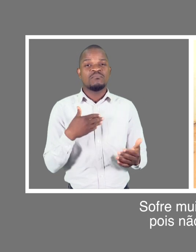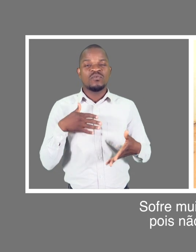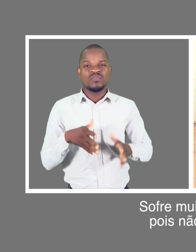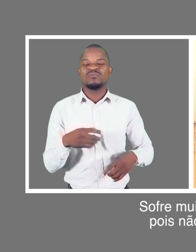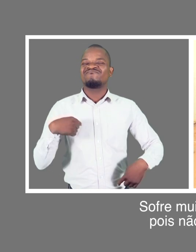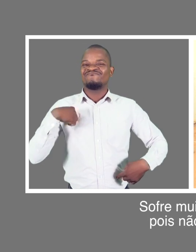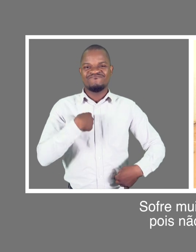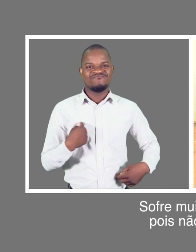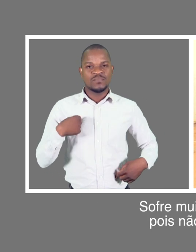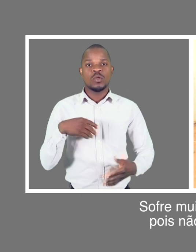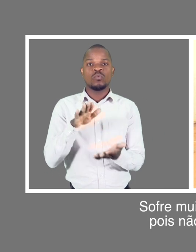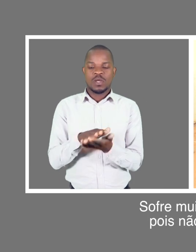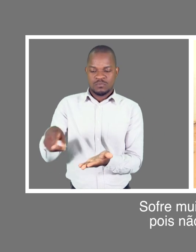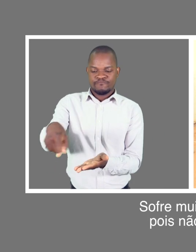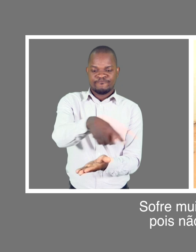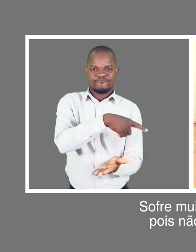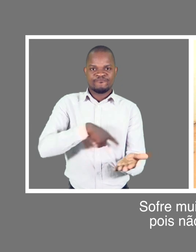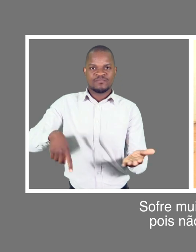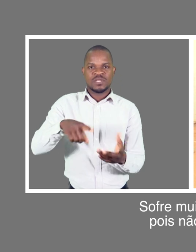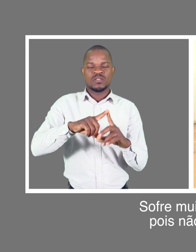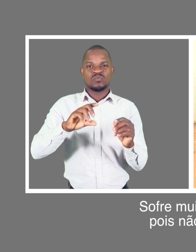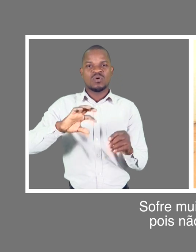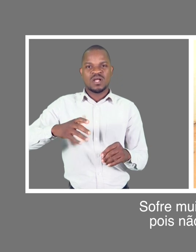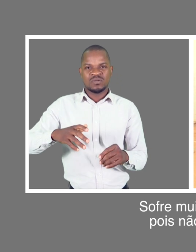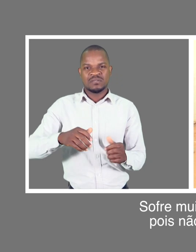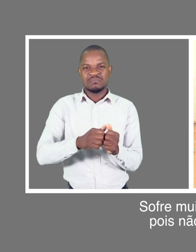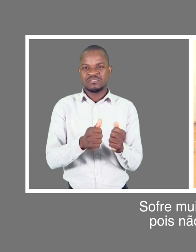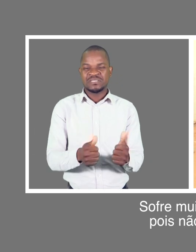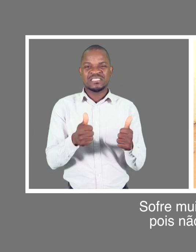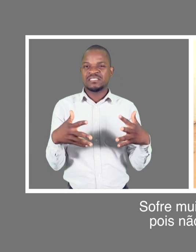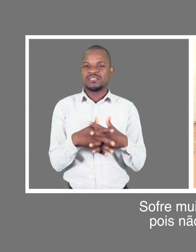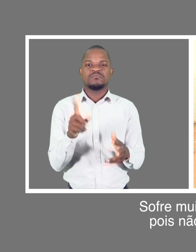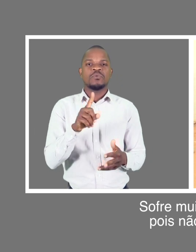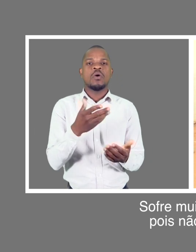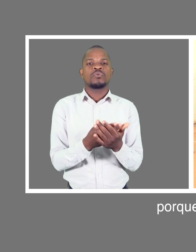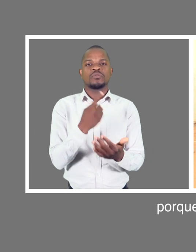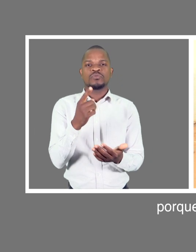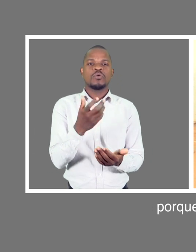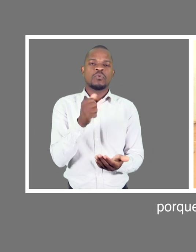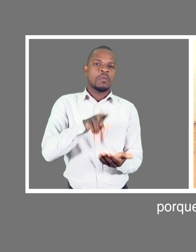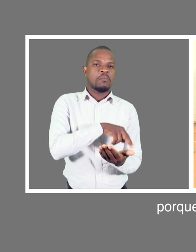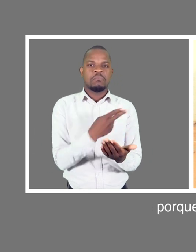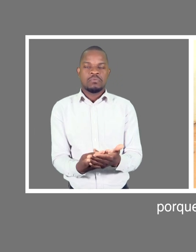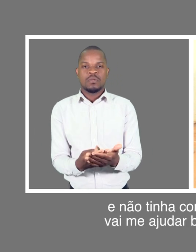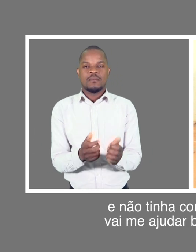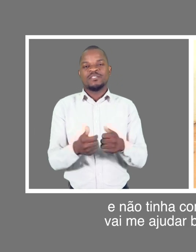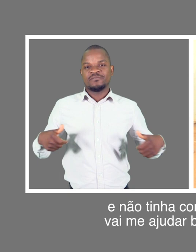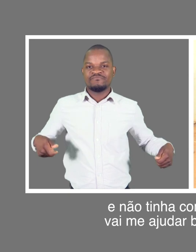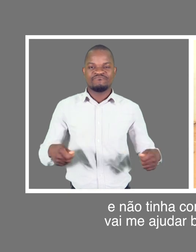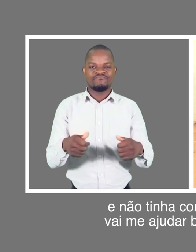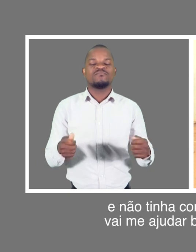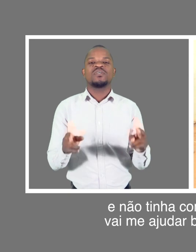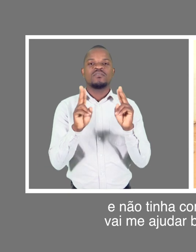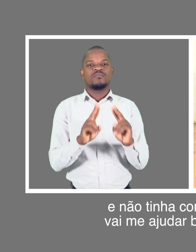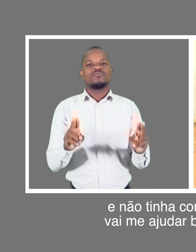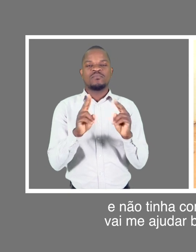ele sofre muito, porque estando ali na bacia, não é seguro para ele, porque ele às vezes cai. Mas eu